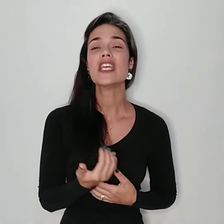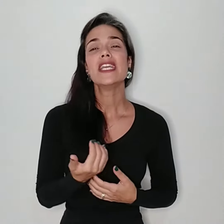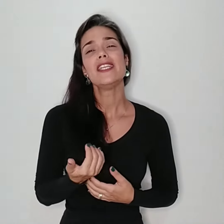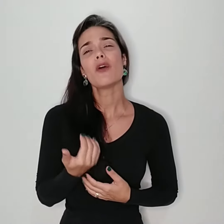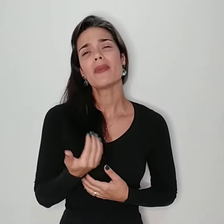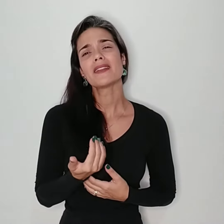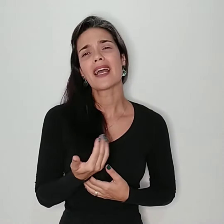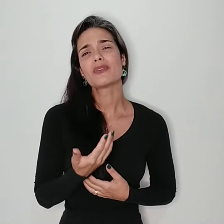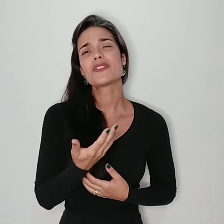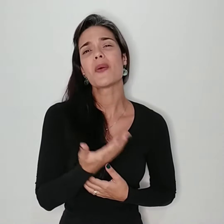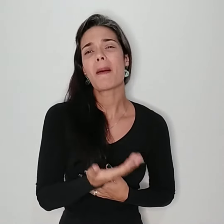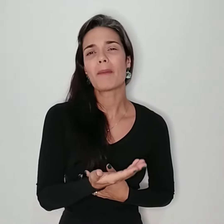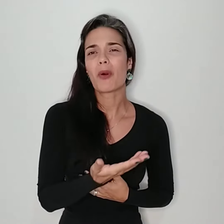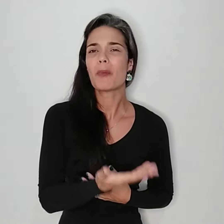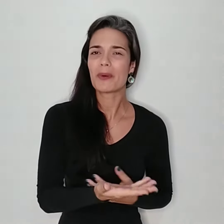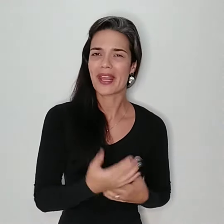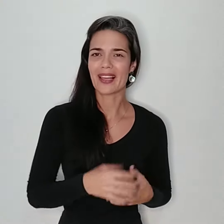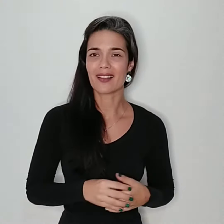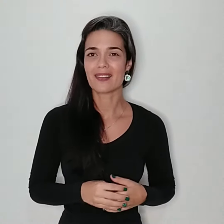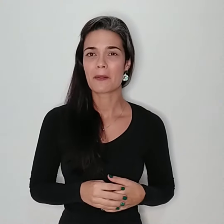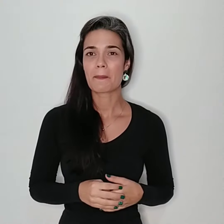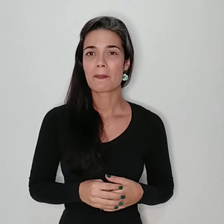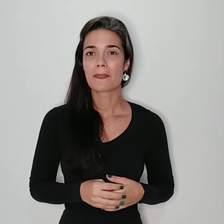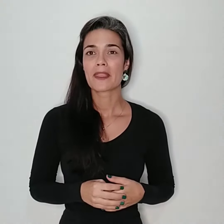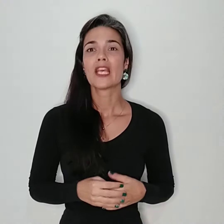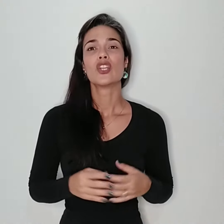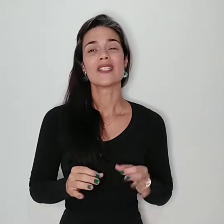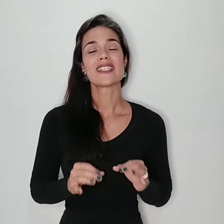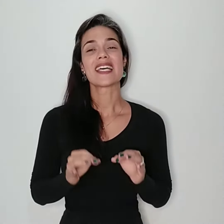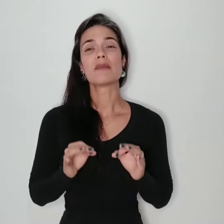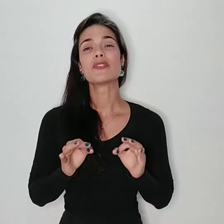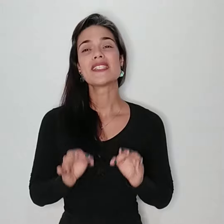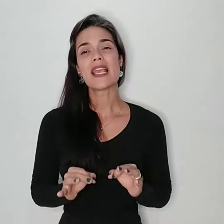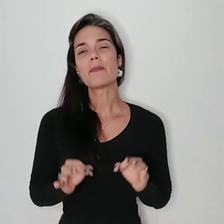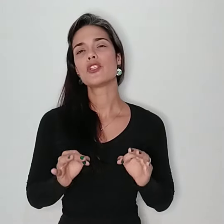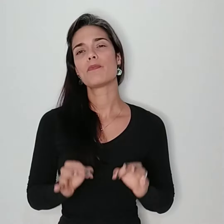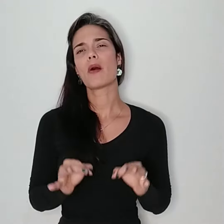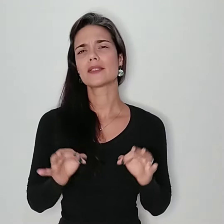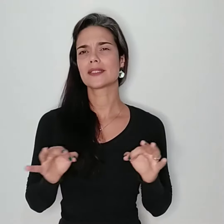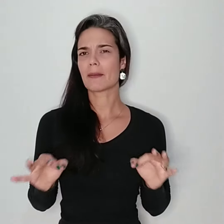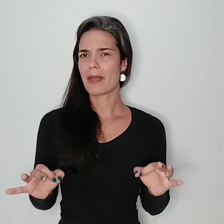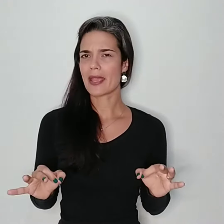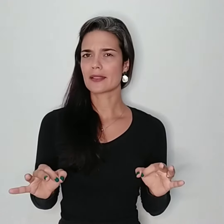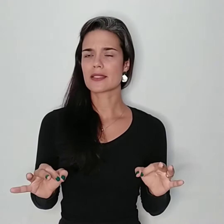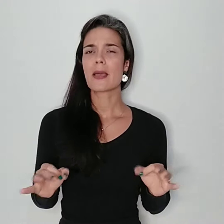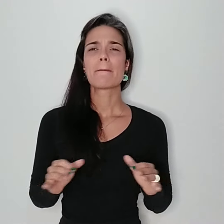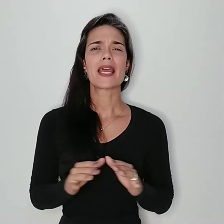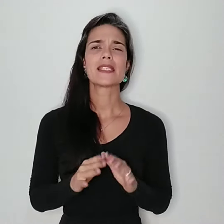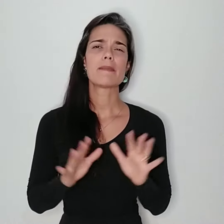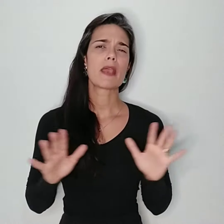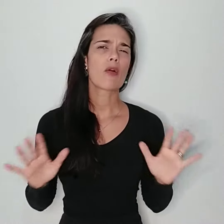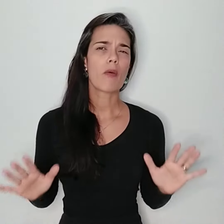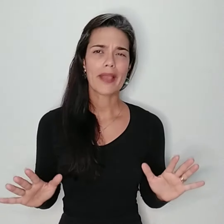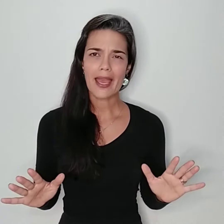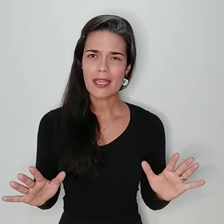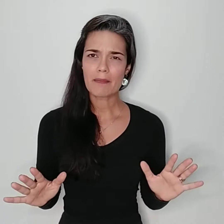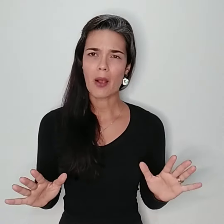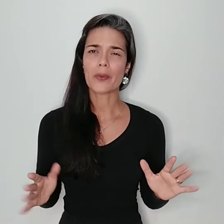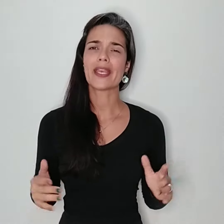e aumentado o seu amor por ela. Nós estaremos sempre de portas abertas para receber qualquer irmão que